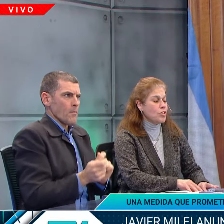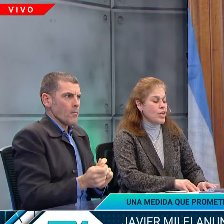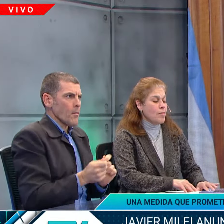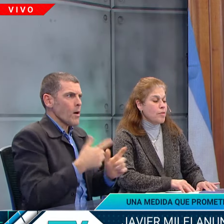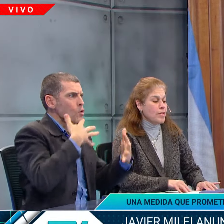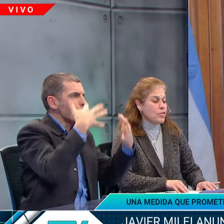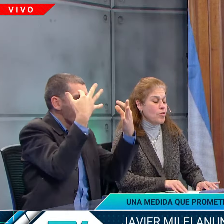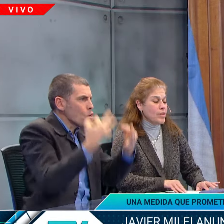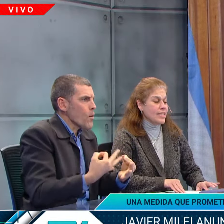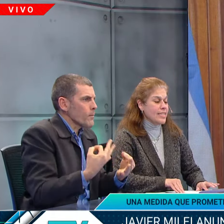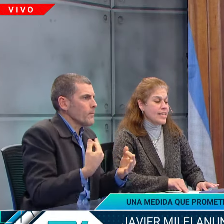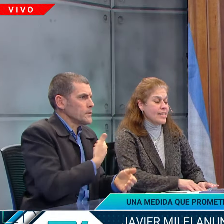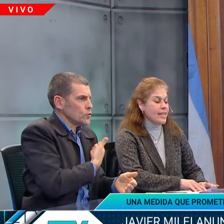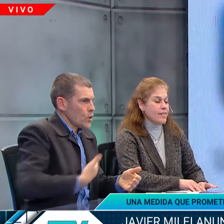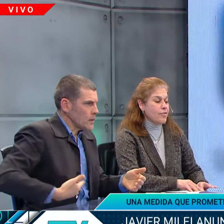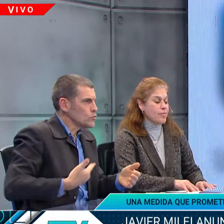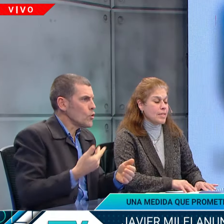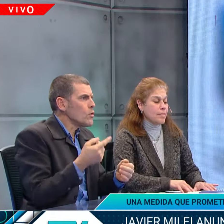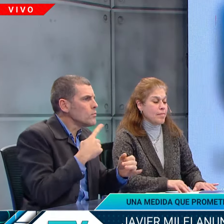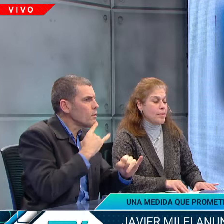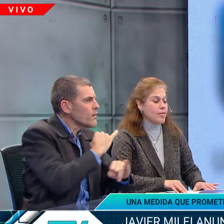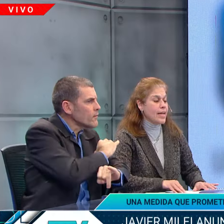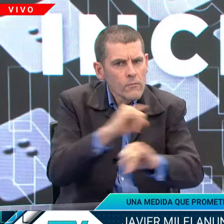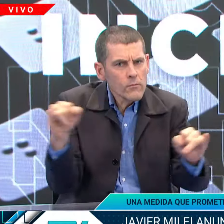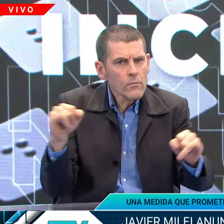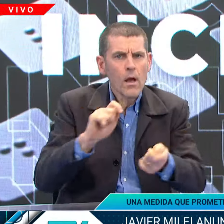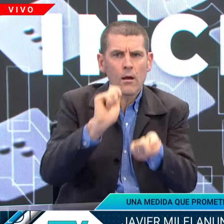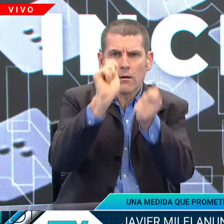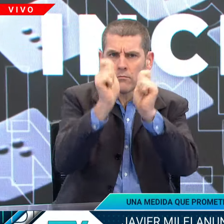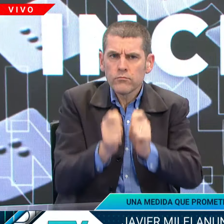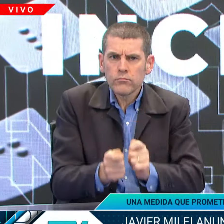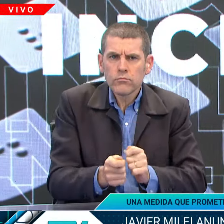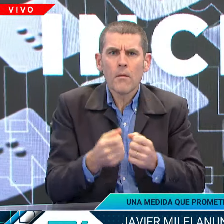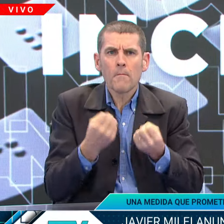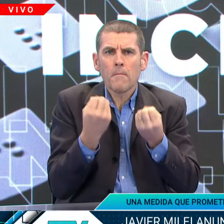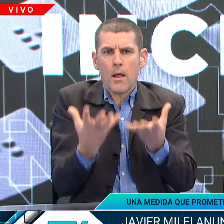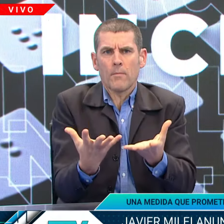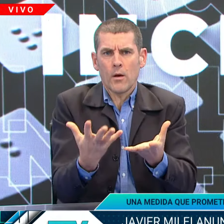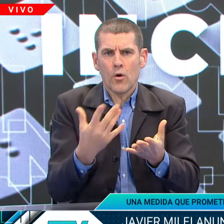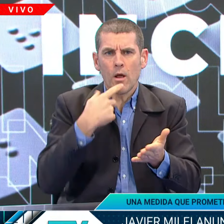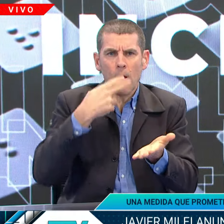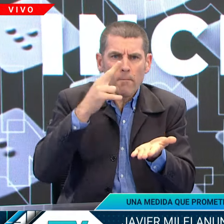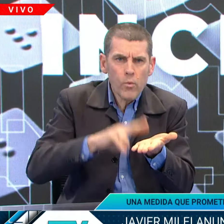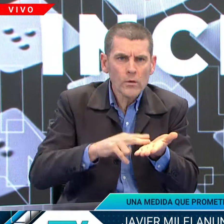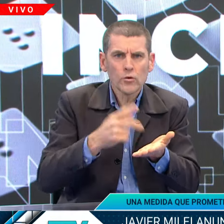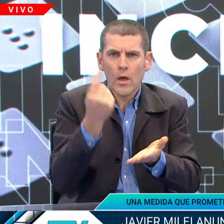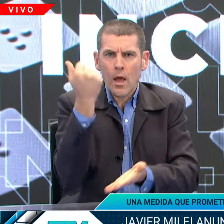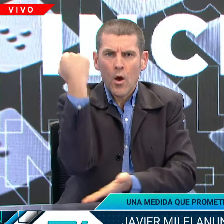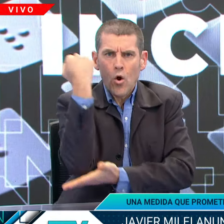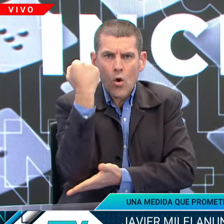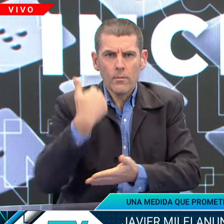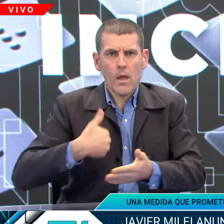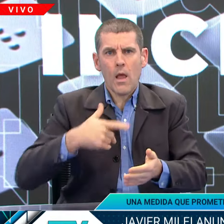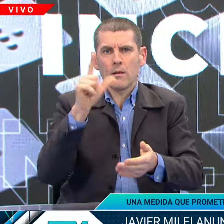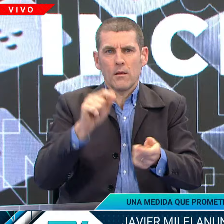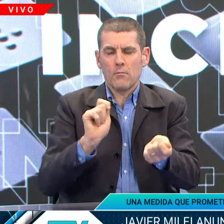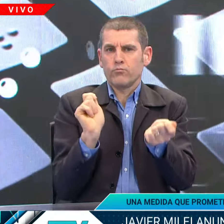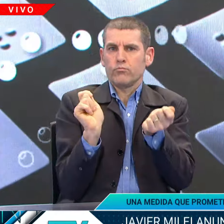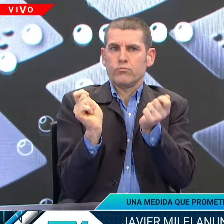discurso, prometió una serie de reformas para mejorar la política fiscal y monetaria del país. Entre los